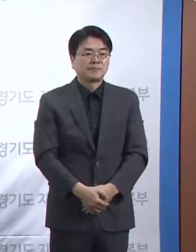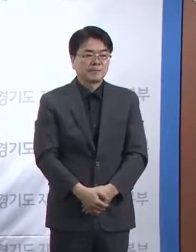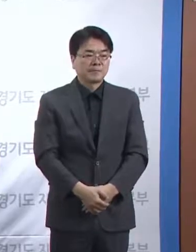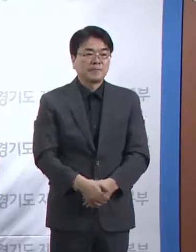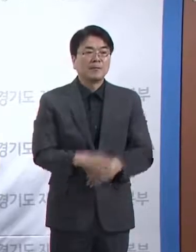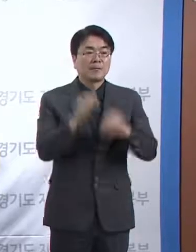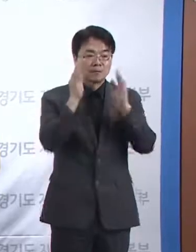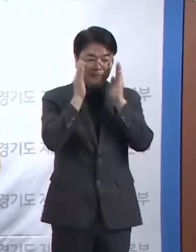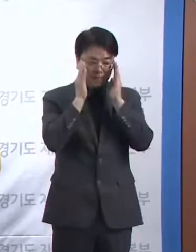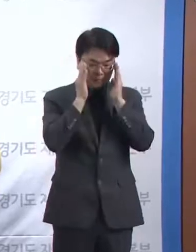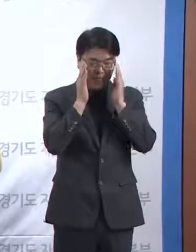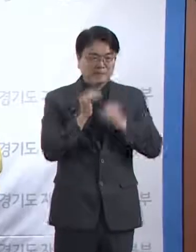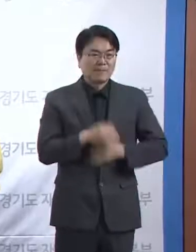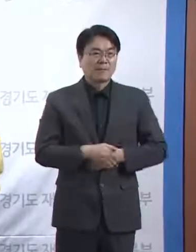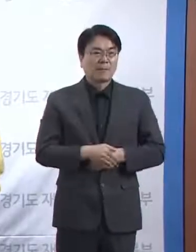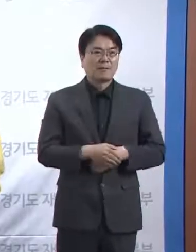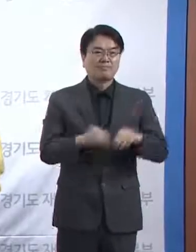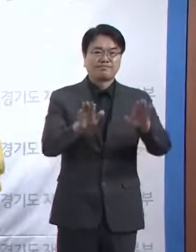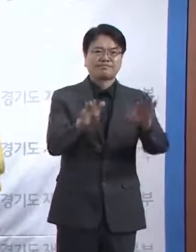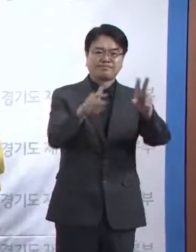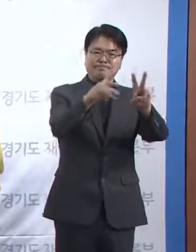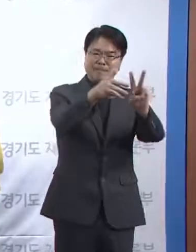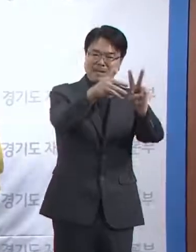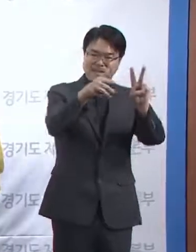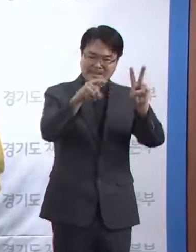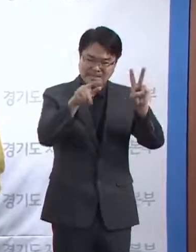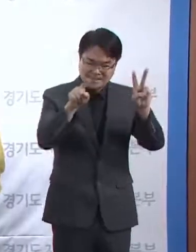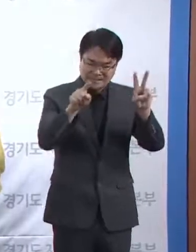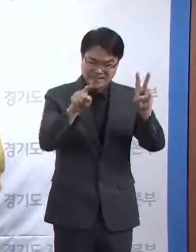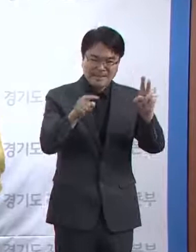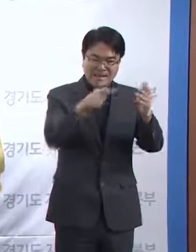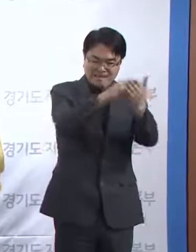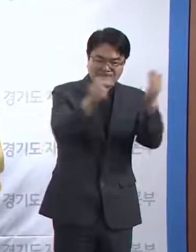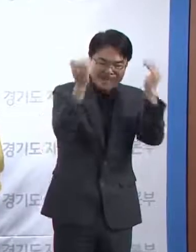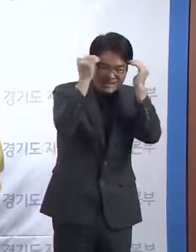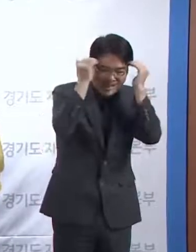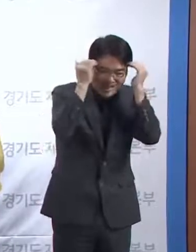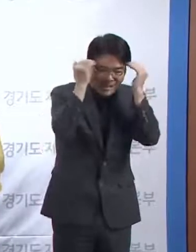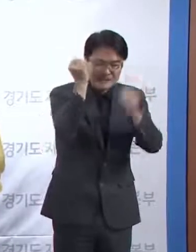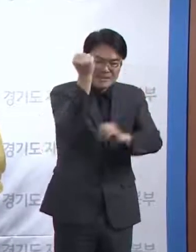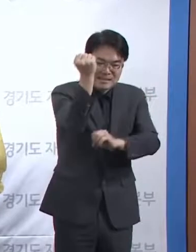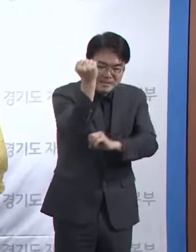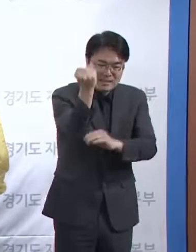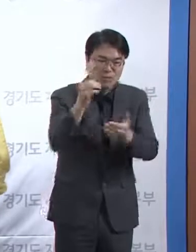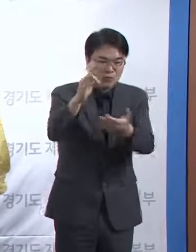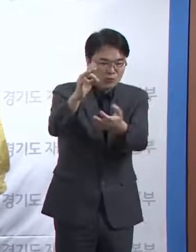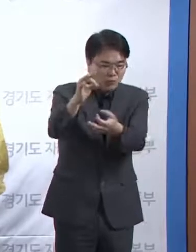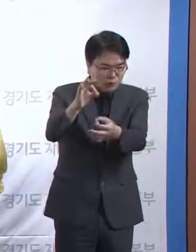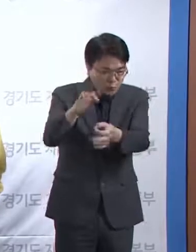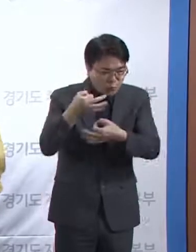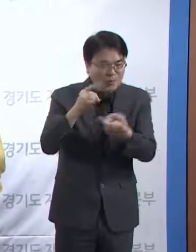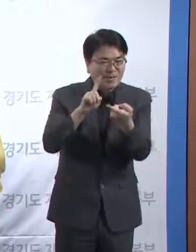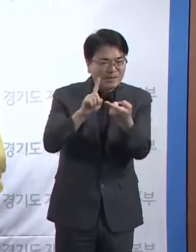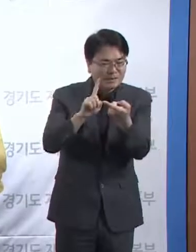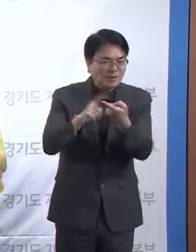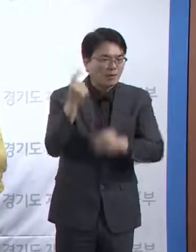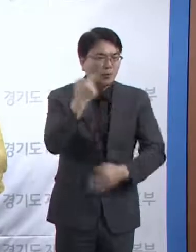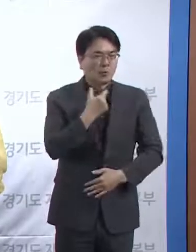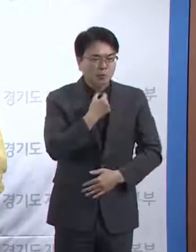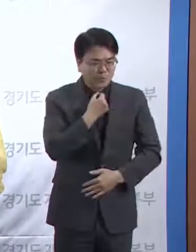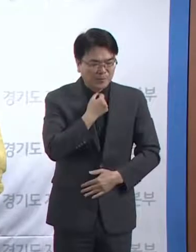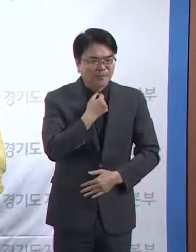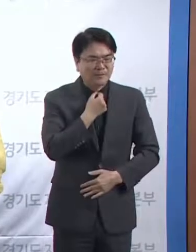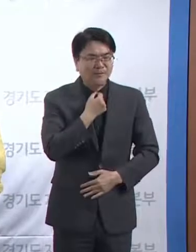지금 2차 재난기본소득 추진에 대해서 듣고 싶다고 했는데요.